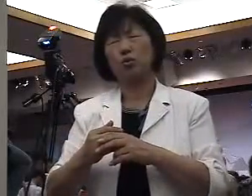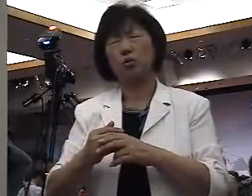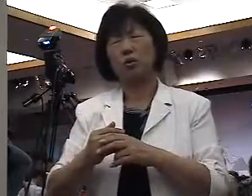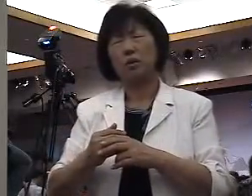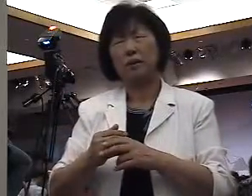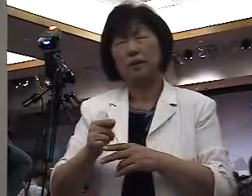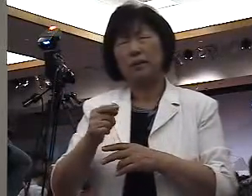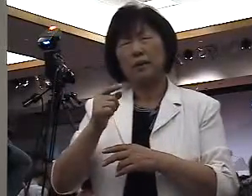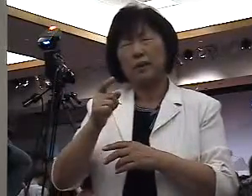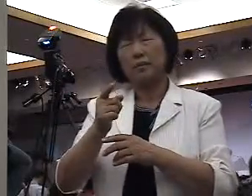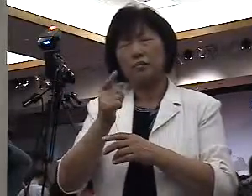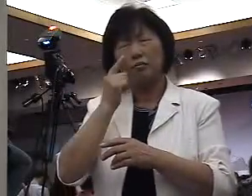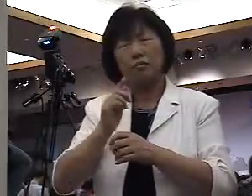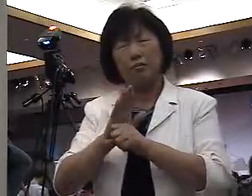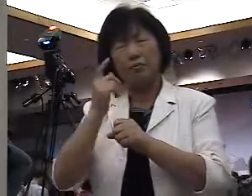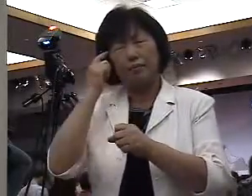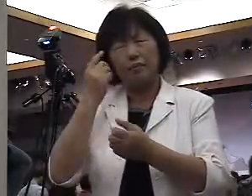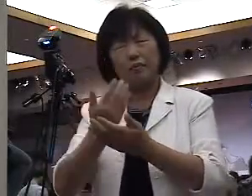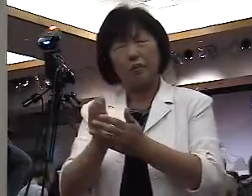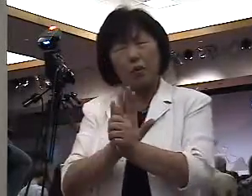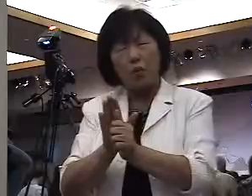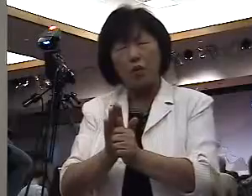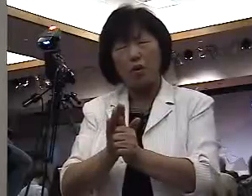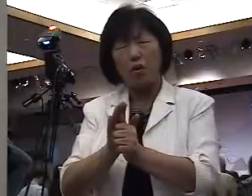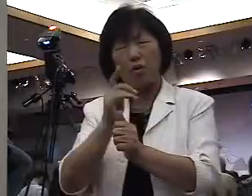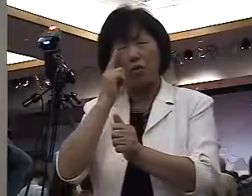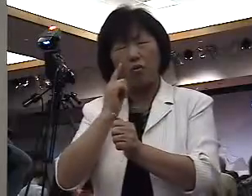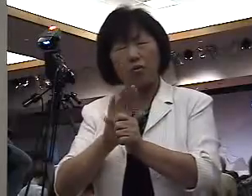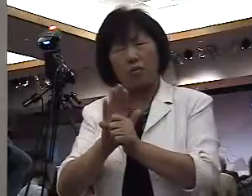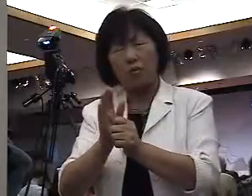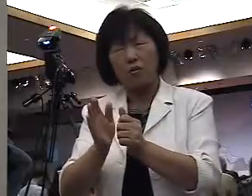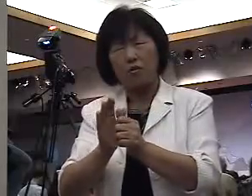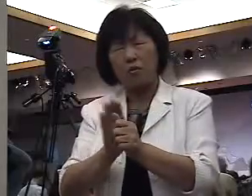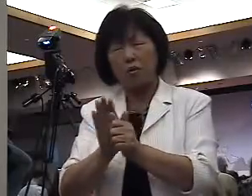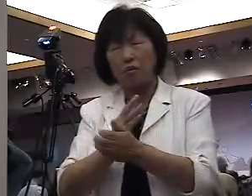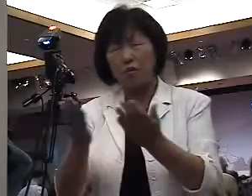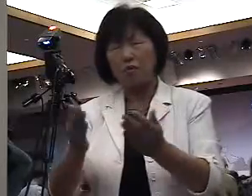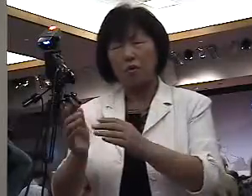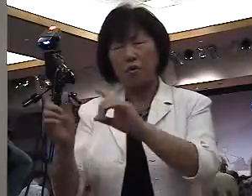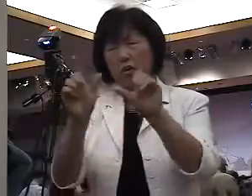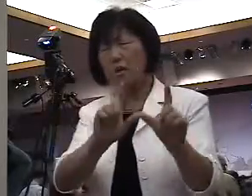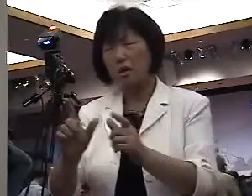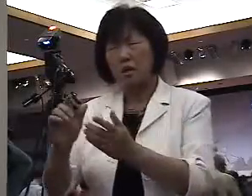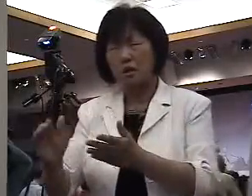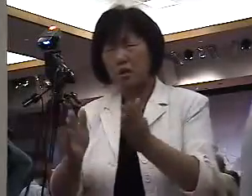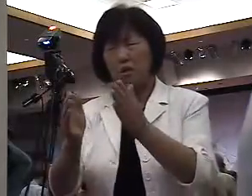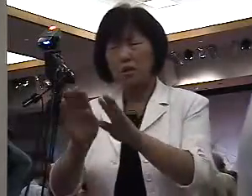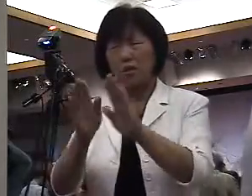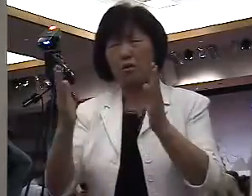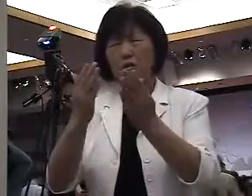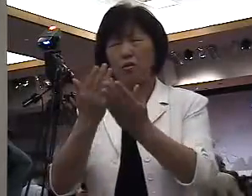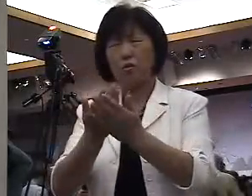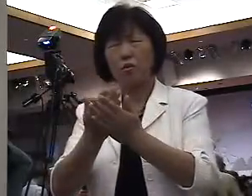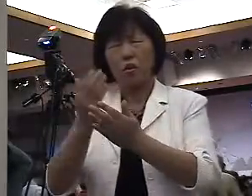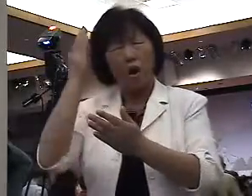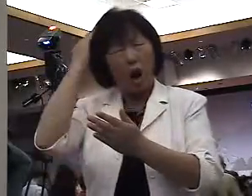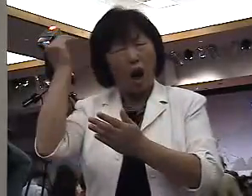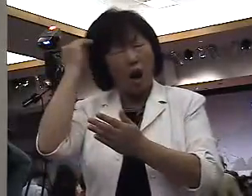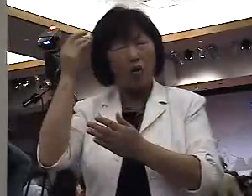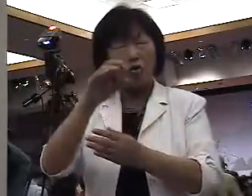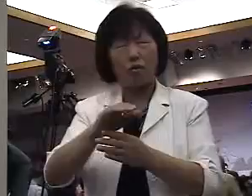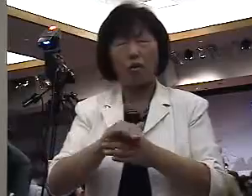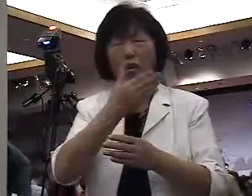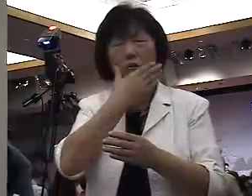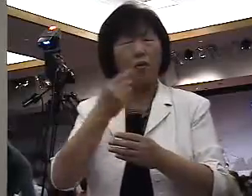여기시사 위로와 긍휼을 베풀어 주시고 살 길을 열어 주시옵소서. 아멘. 두꺼운 주고 하늘에도